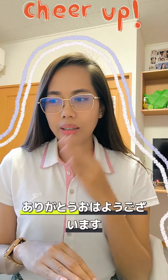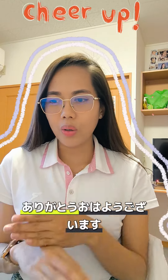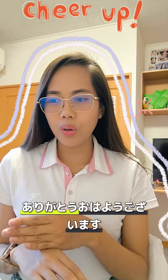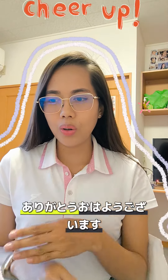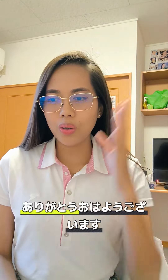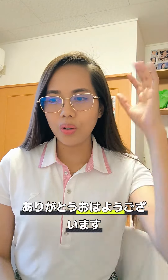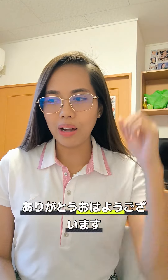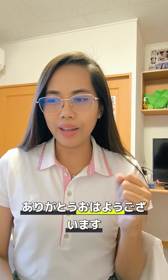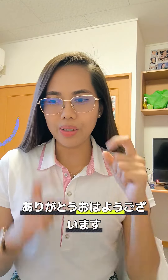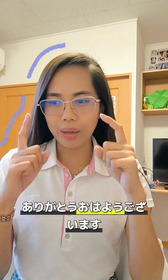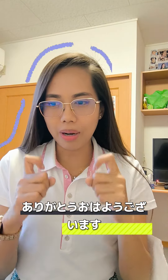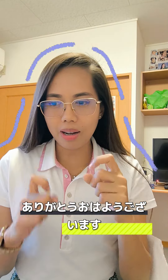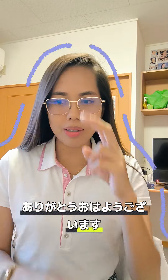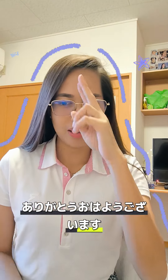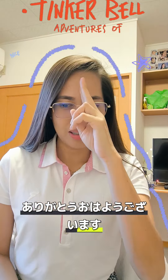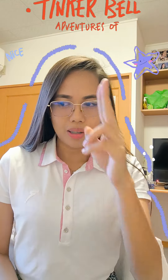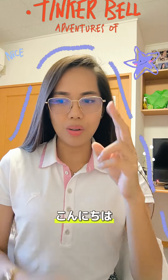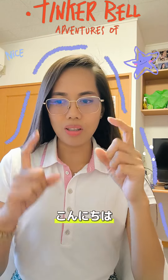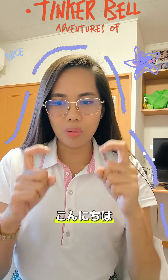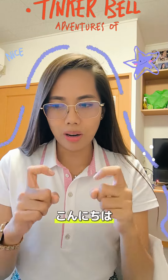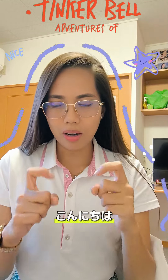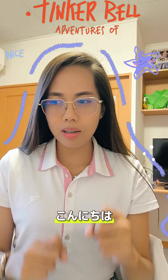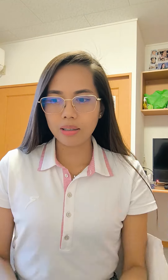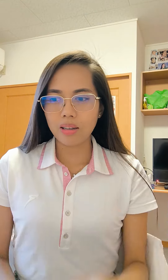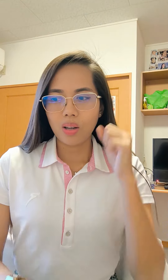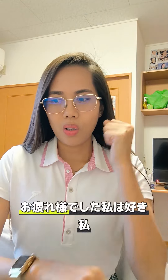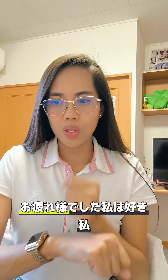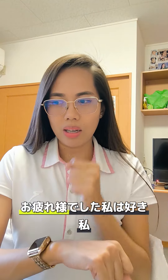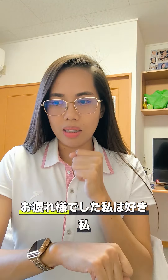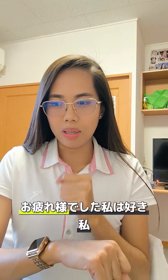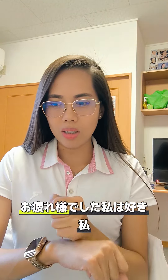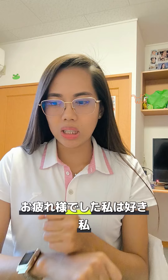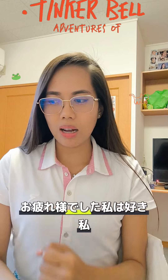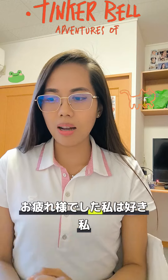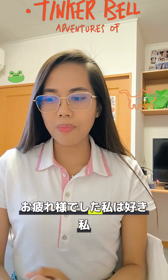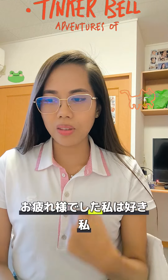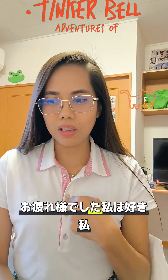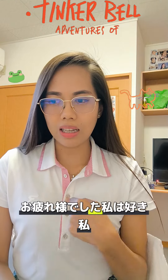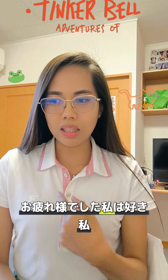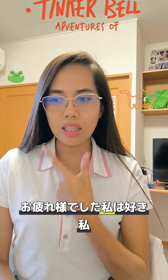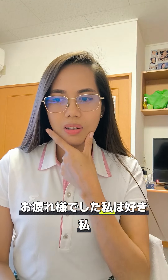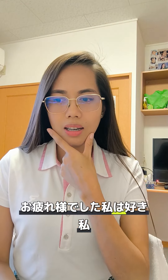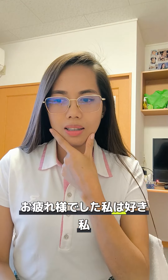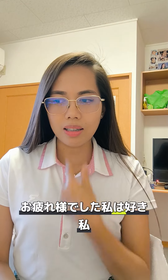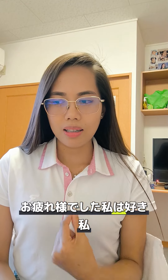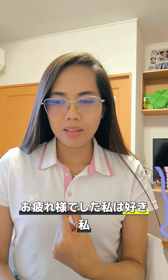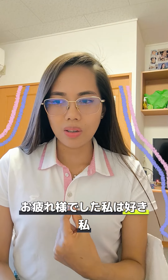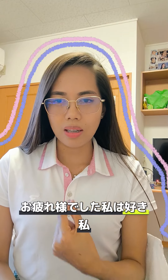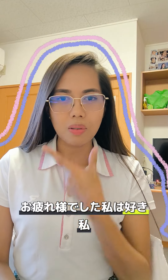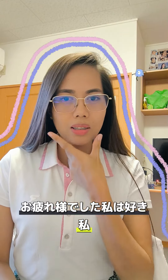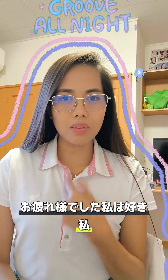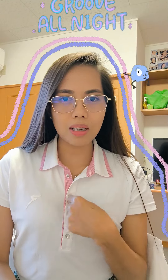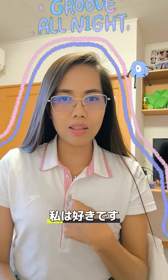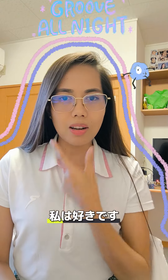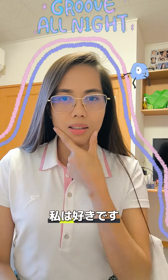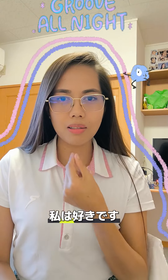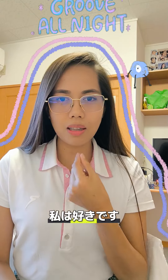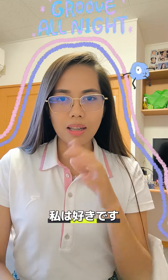Arigato, ohayo gozaimasu, konnichiwa, matsukari sa manishita, watashi wa suki desu. Watashi wa suki